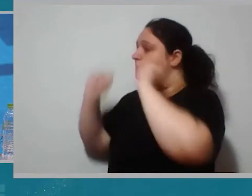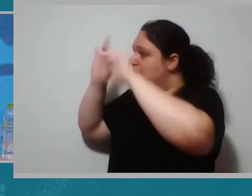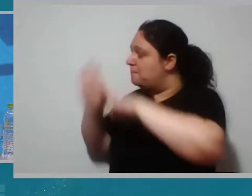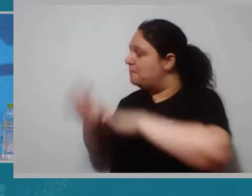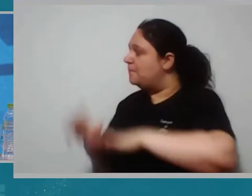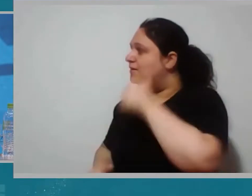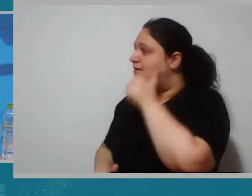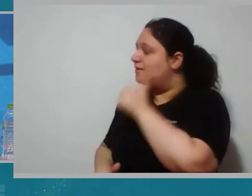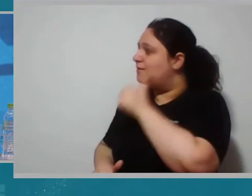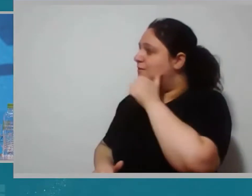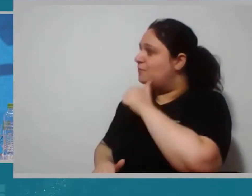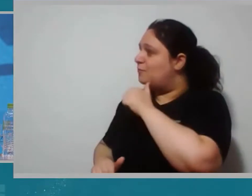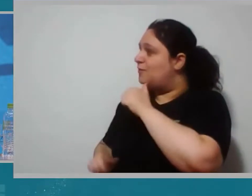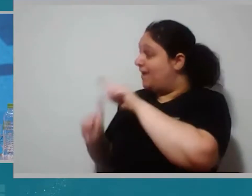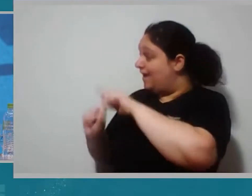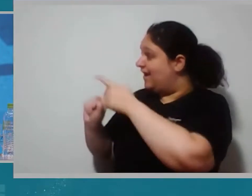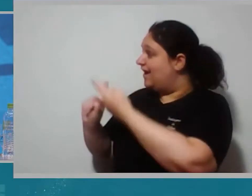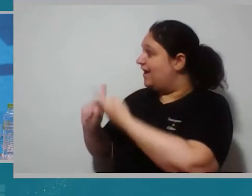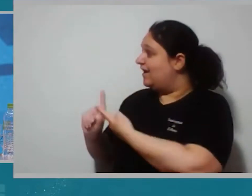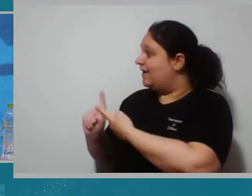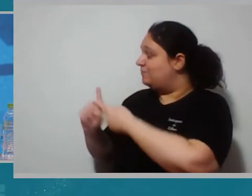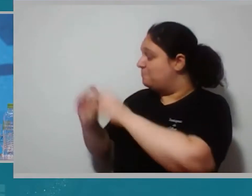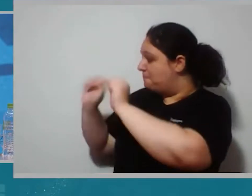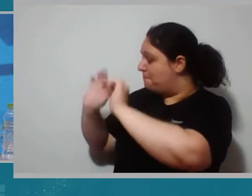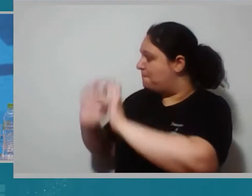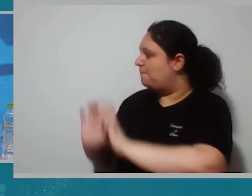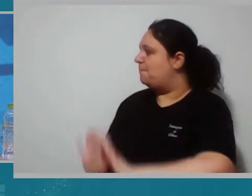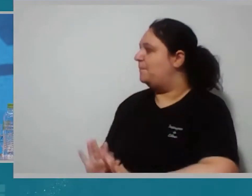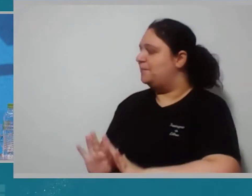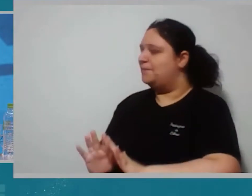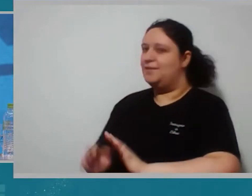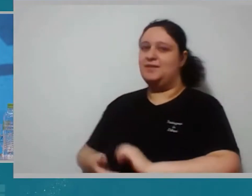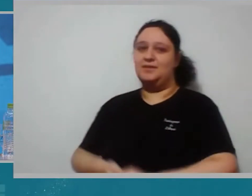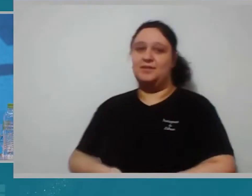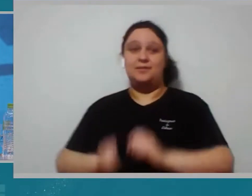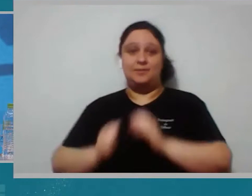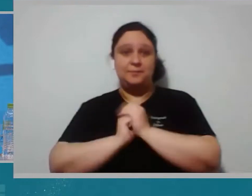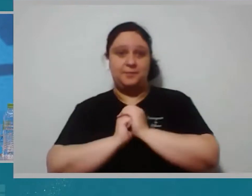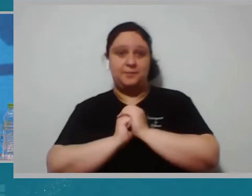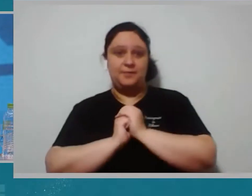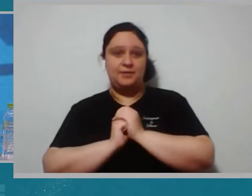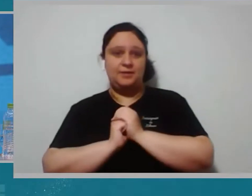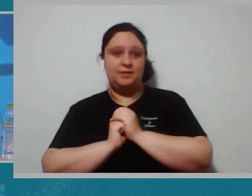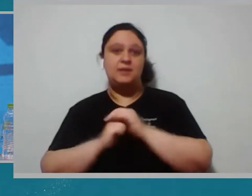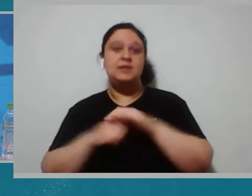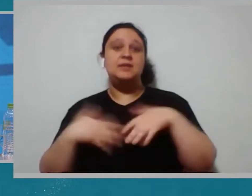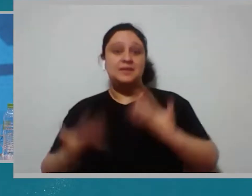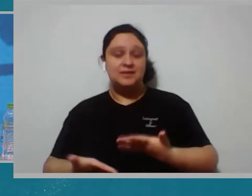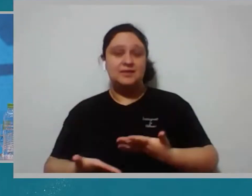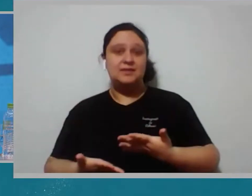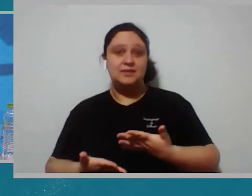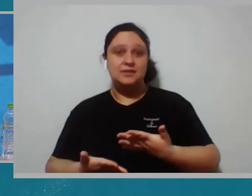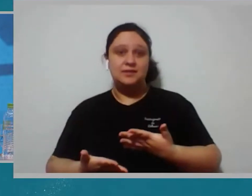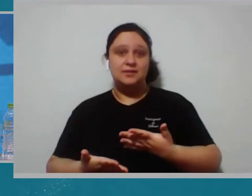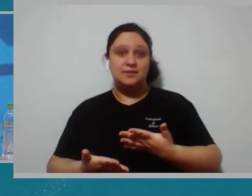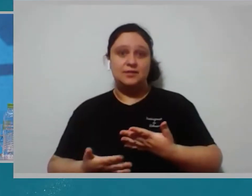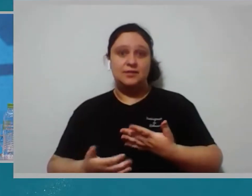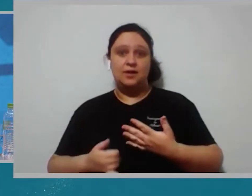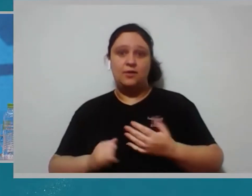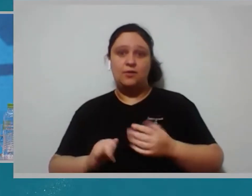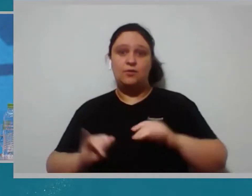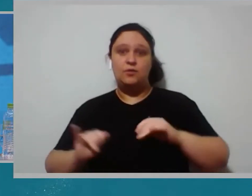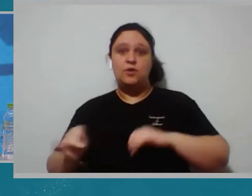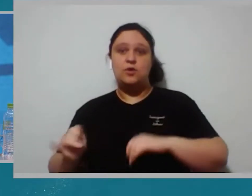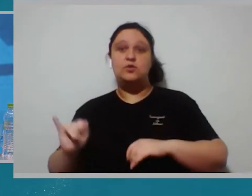teu ventre. Amém? Então você veja que a criança, aqui era João Batista. Quando ouviu a